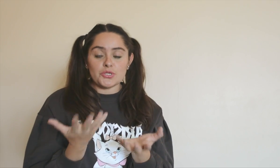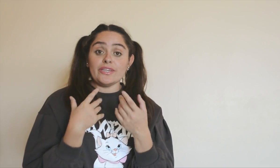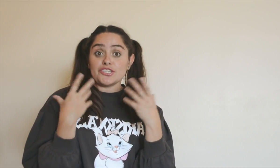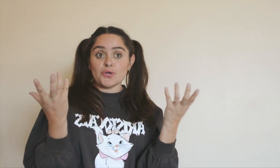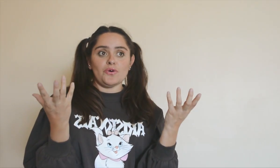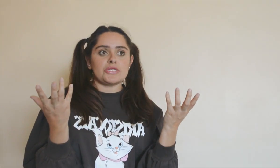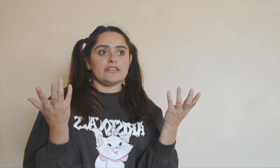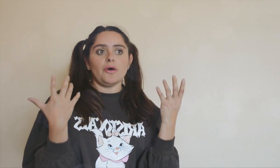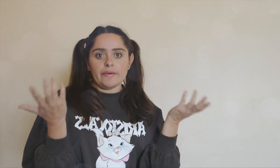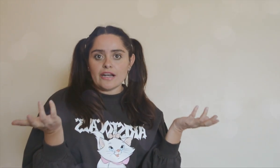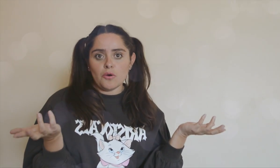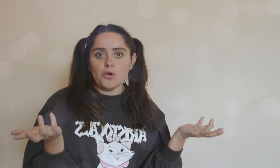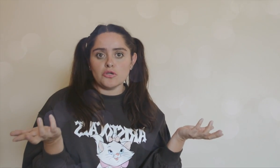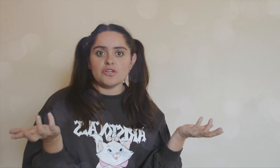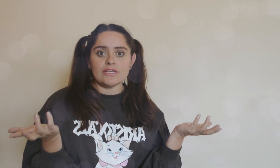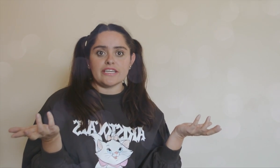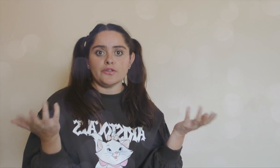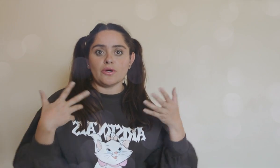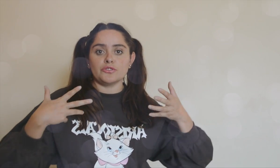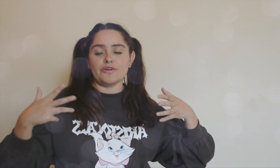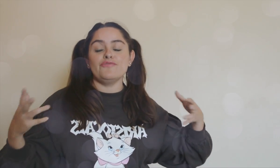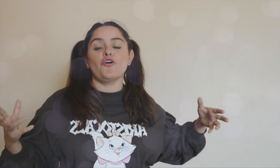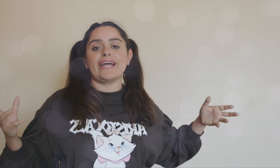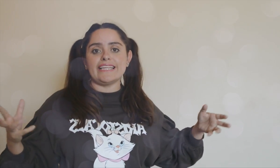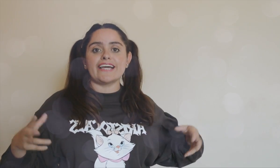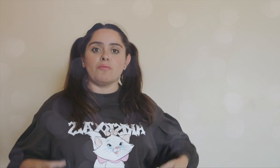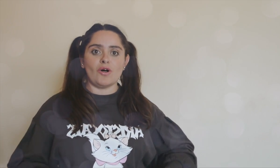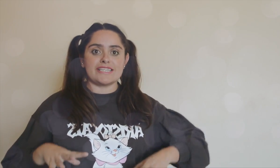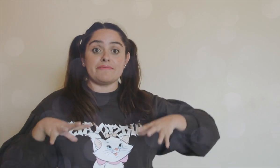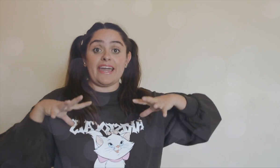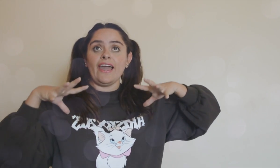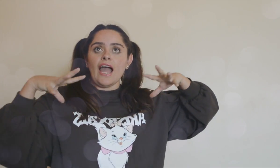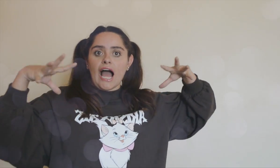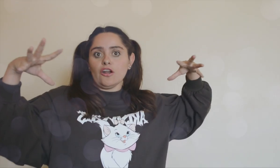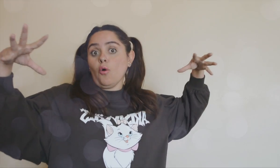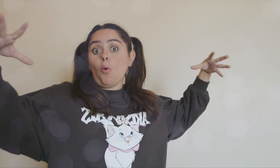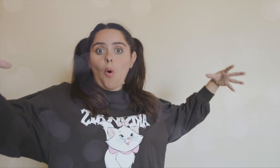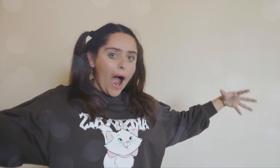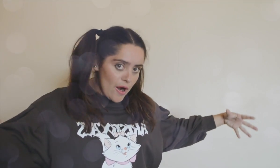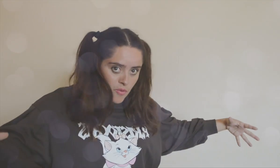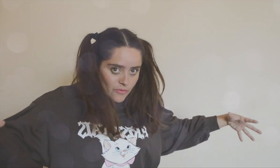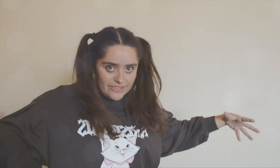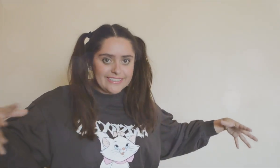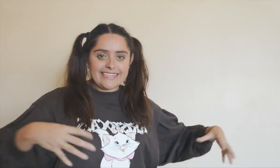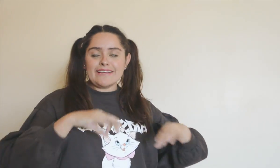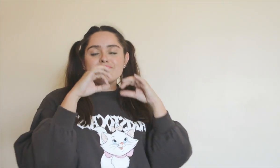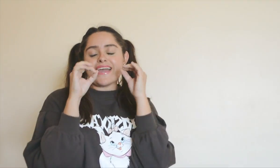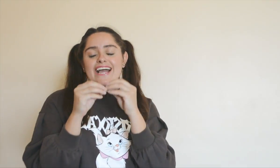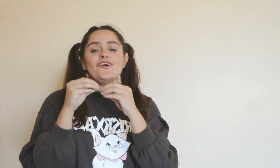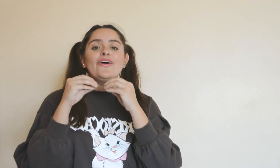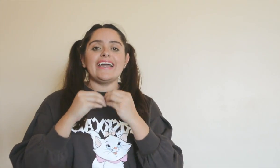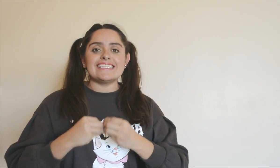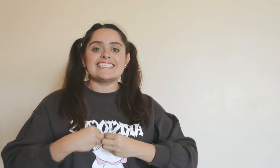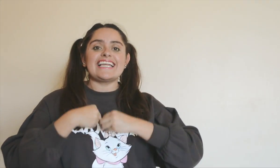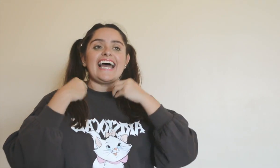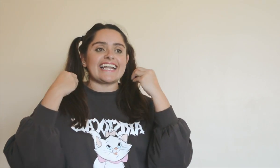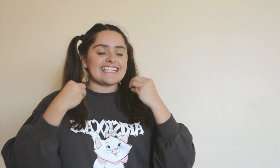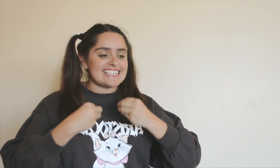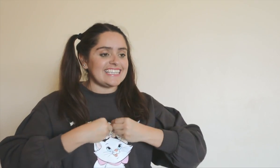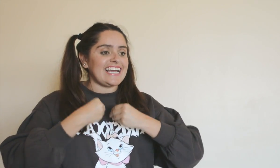de hecho, o sea, todavía lo sigo haciendo cuando tengo flojera de como hacerme algo wow. Me hago esta receta que